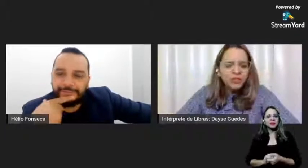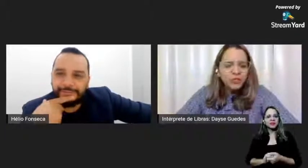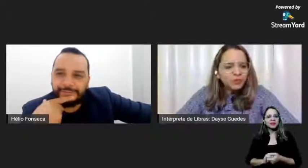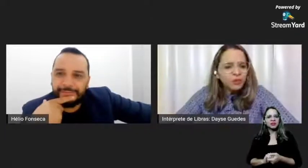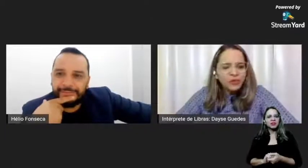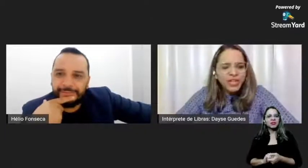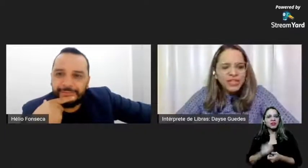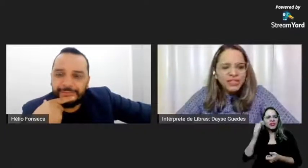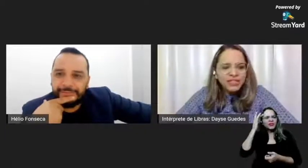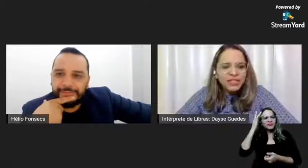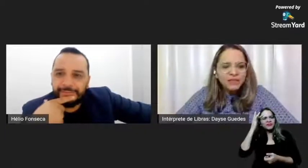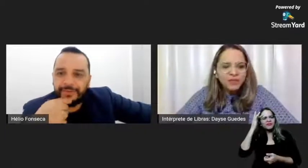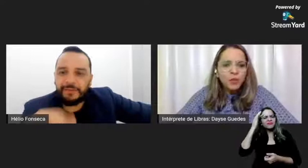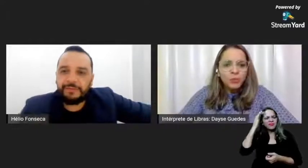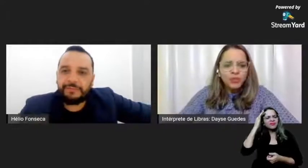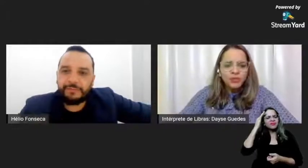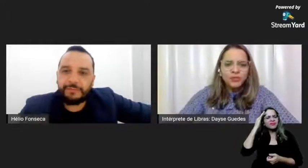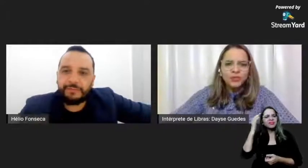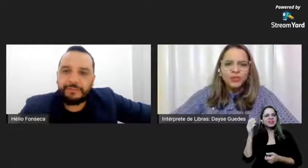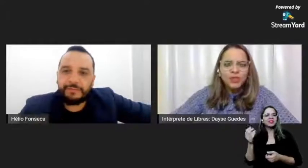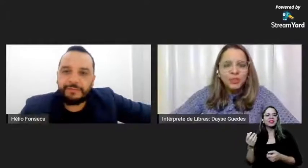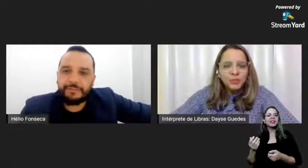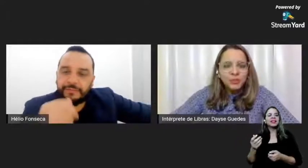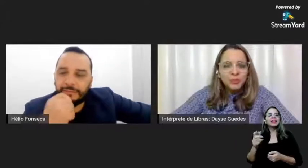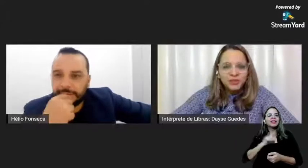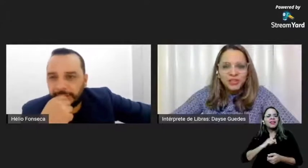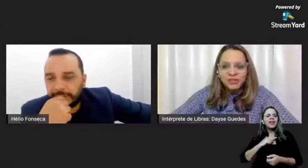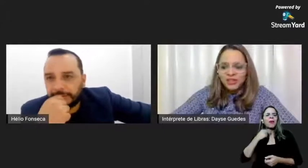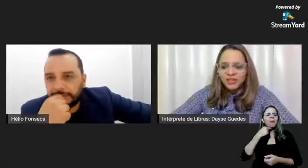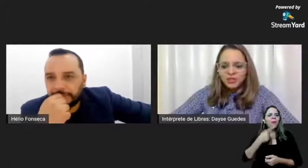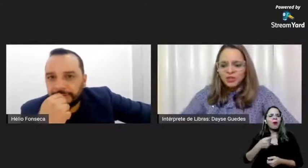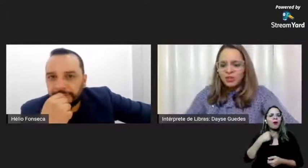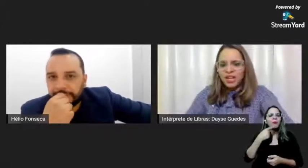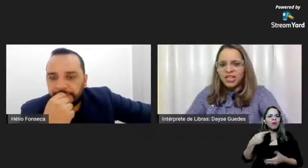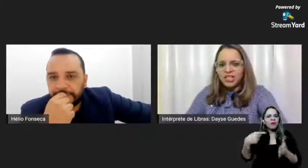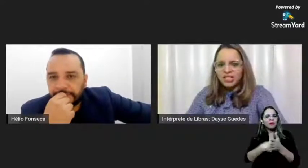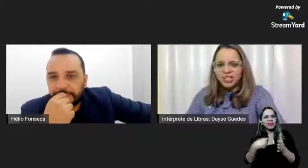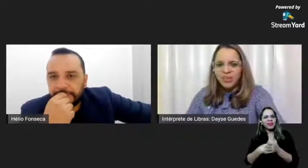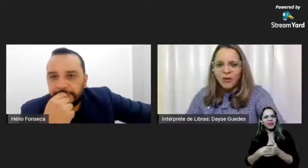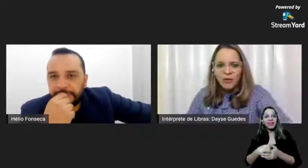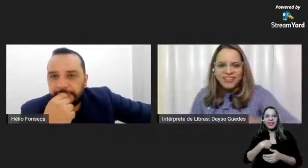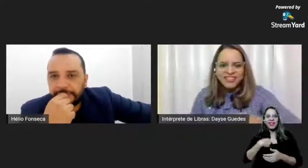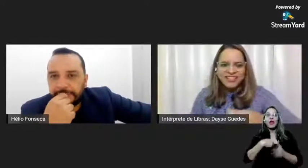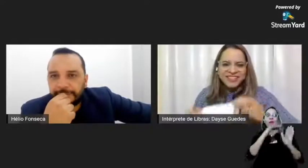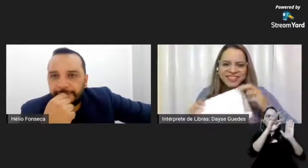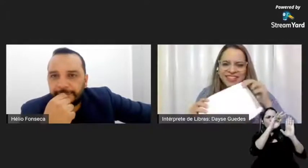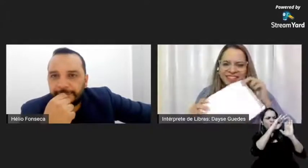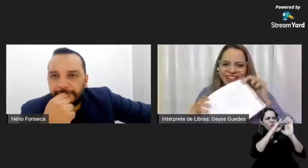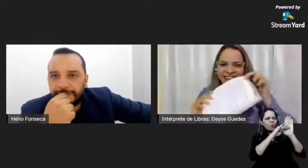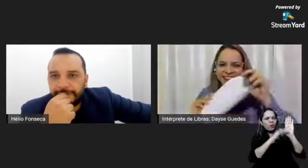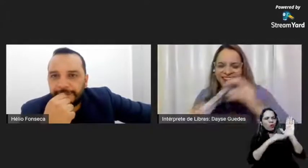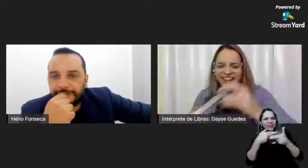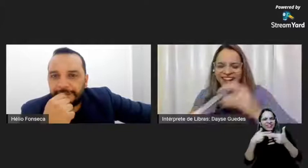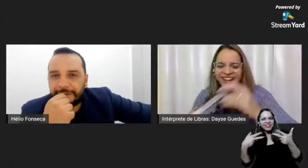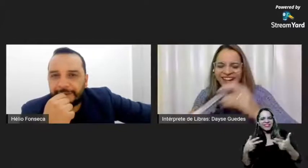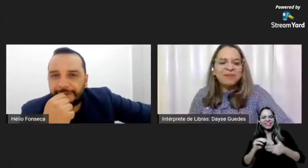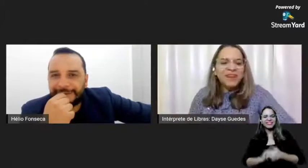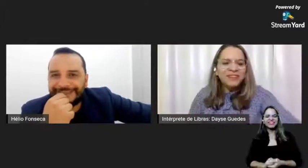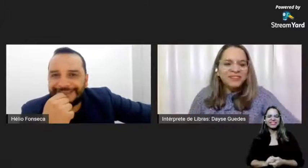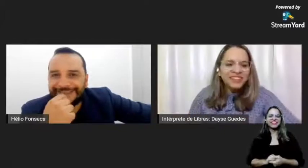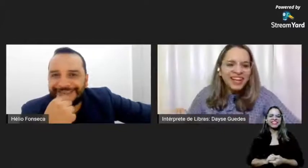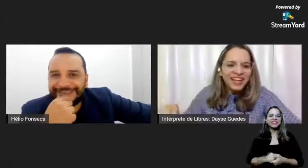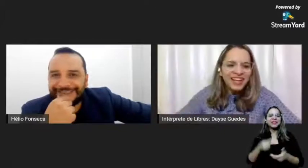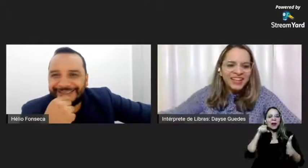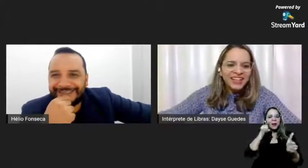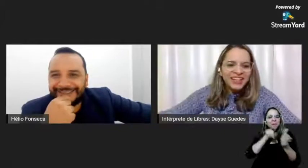ficou muita dúvida ainda, muita pergunta. Eu tinha uma lista aqui de coisas